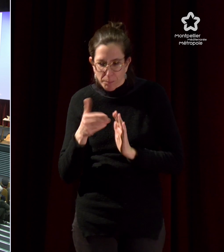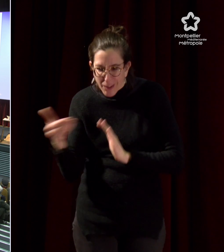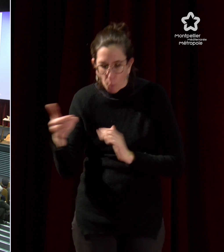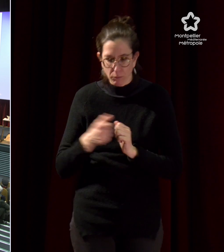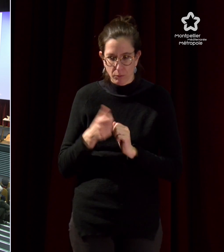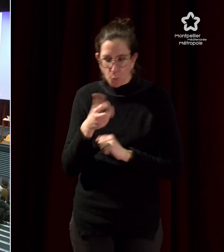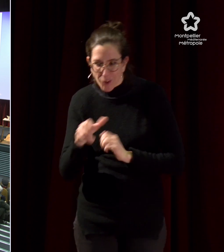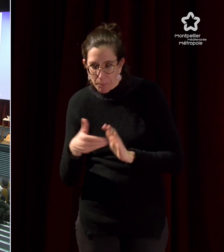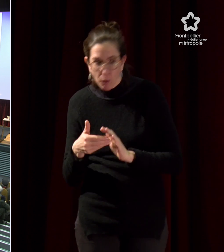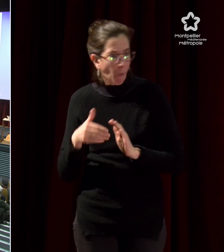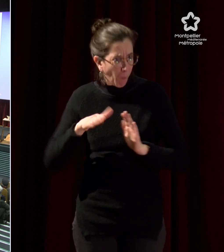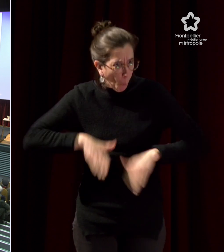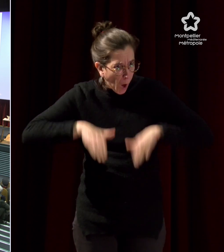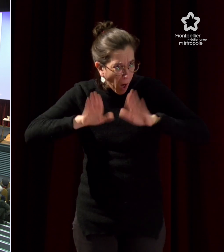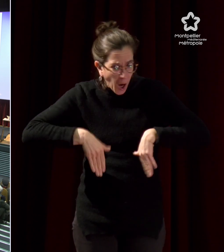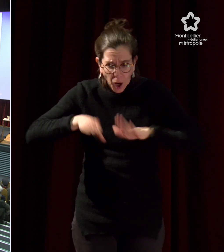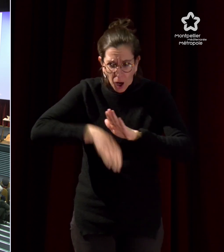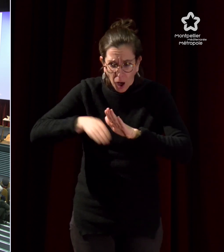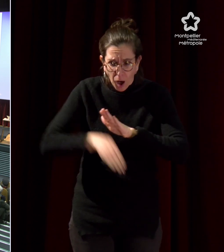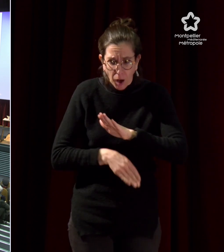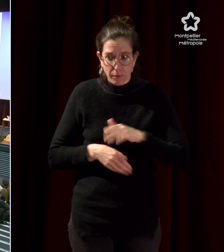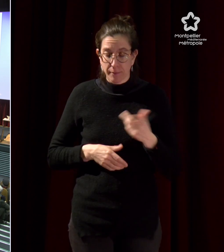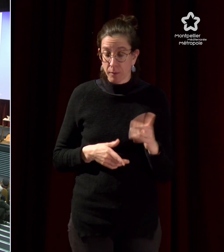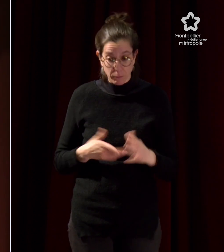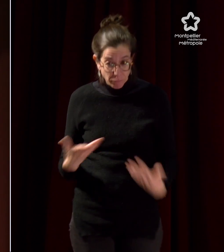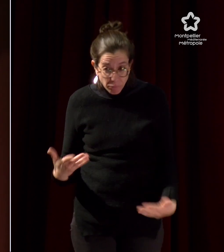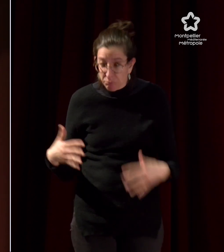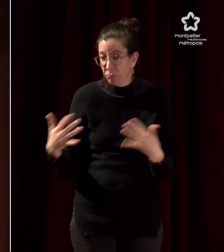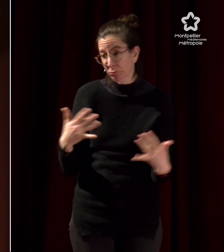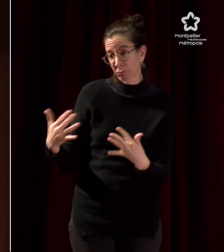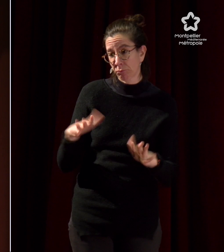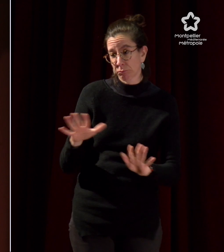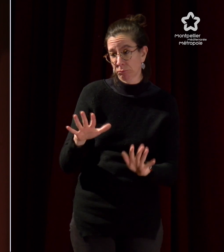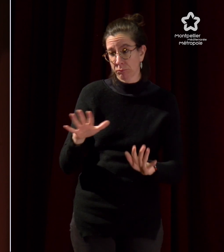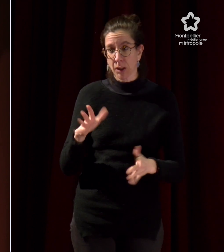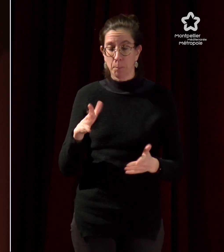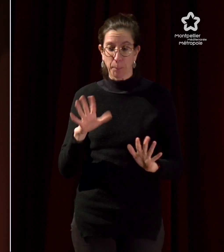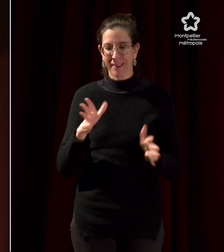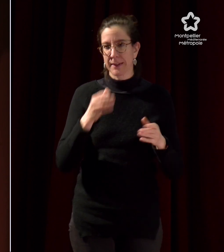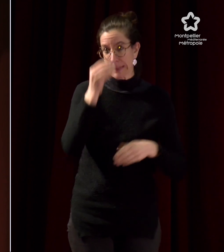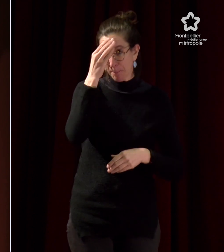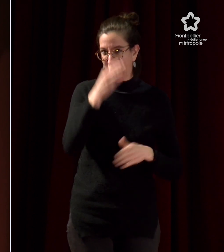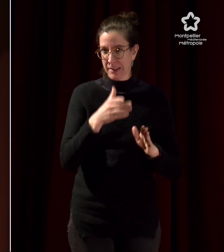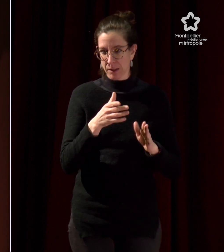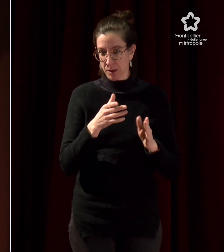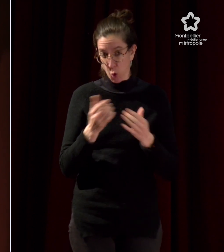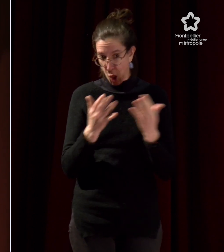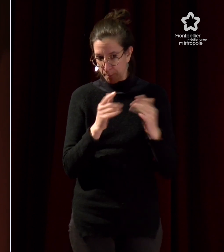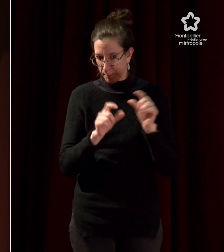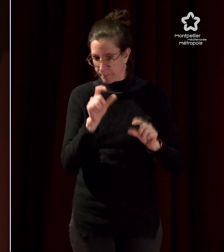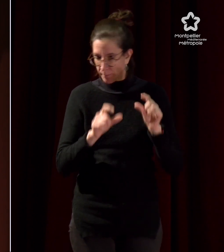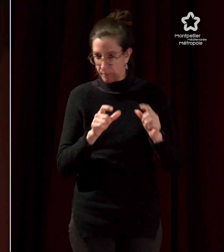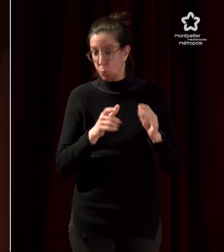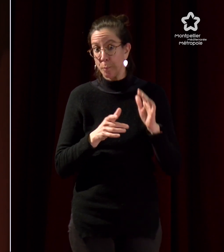300 000, 30 000. Et on a estimé la sortie Sapiens, sortie d'Afrique, on estime 10